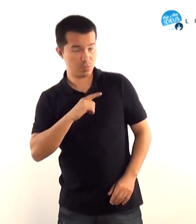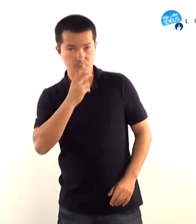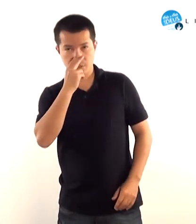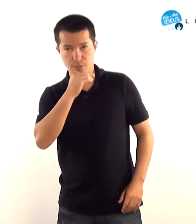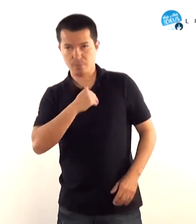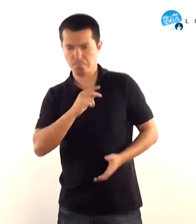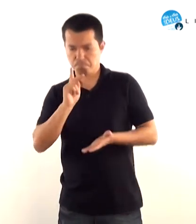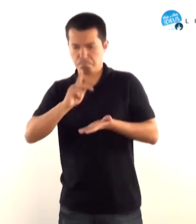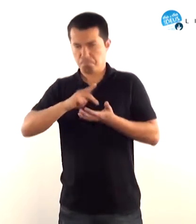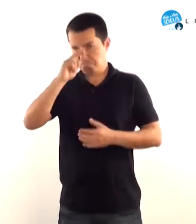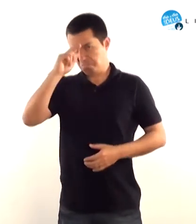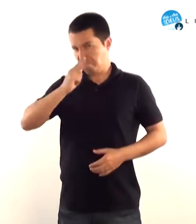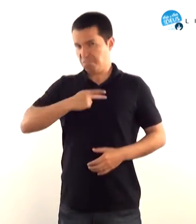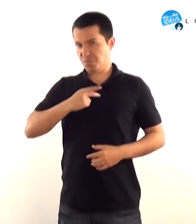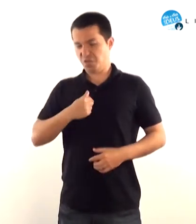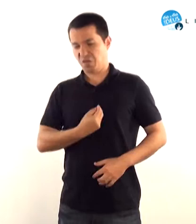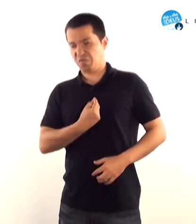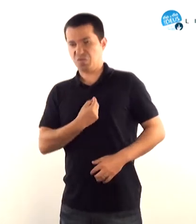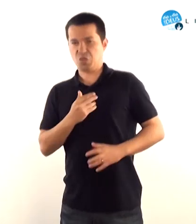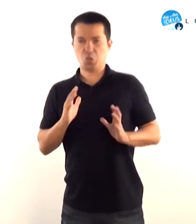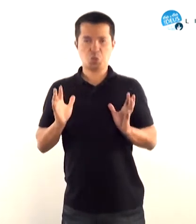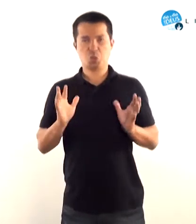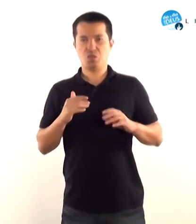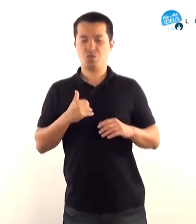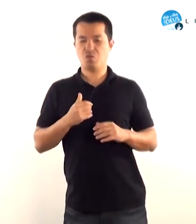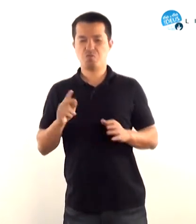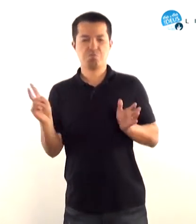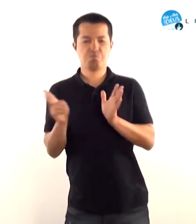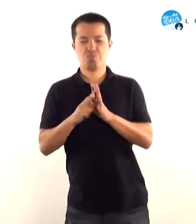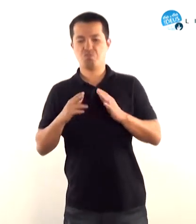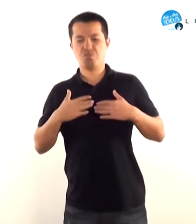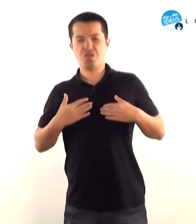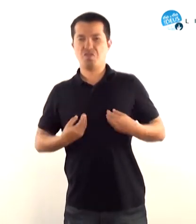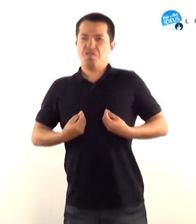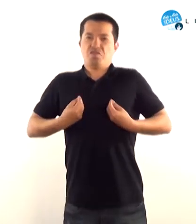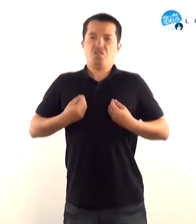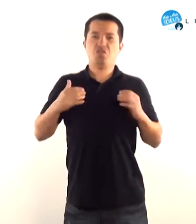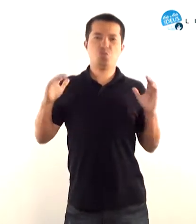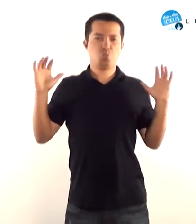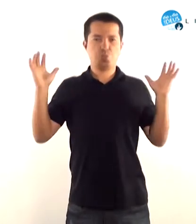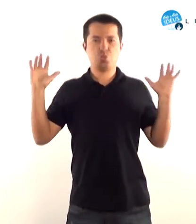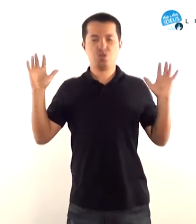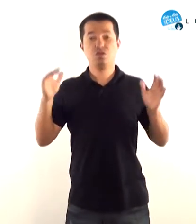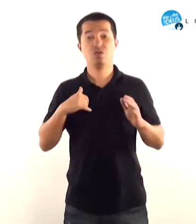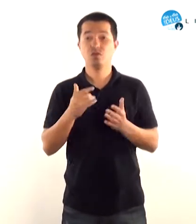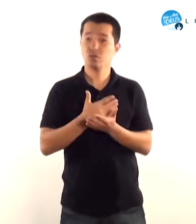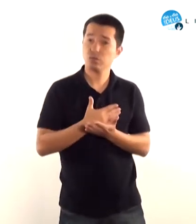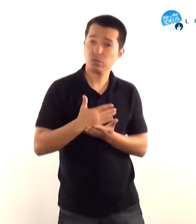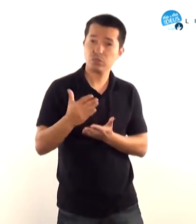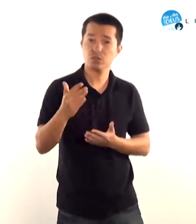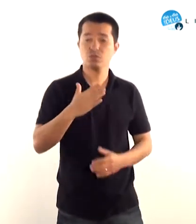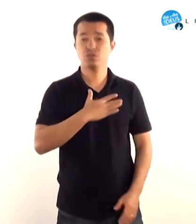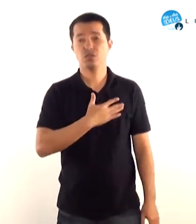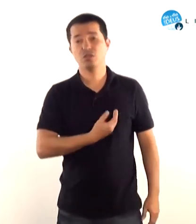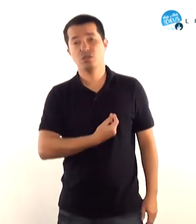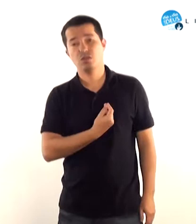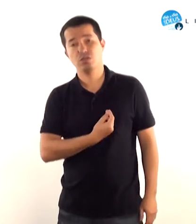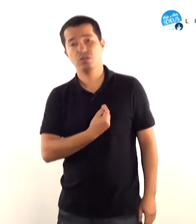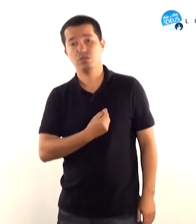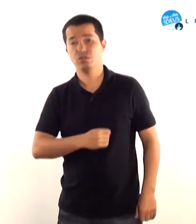se eu sou o dono da verdade e só vivo para mim e para os meus prazeres, eu começo a me enredar por um